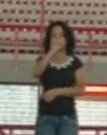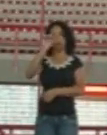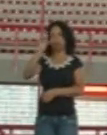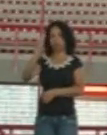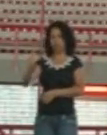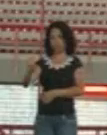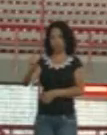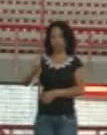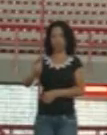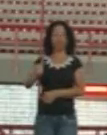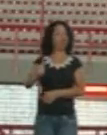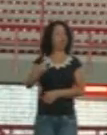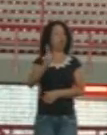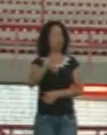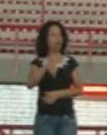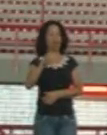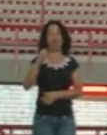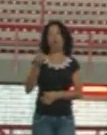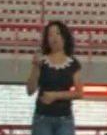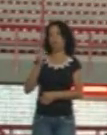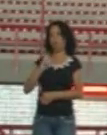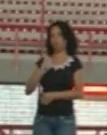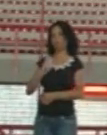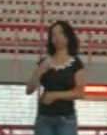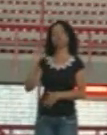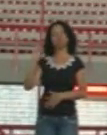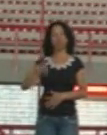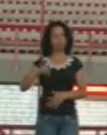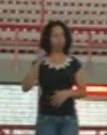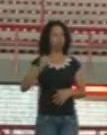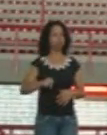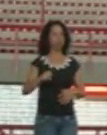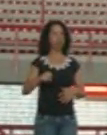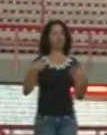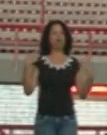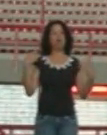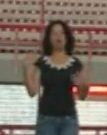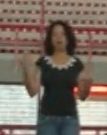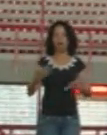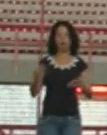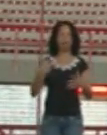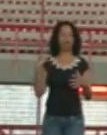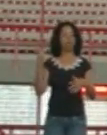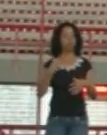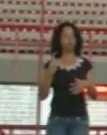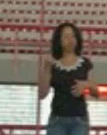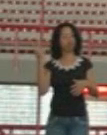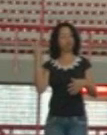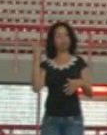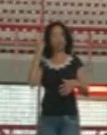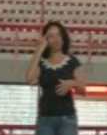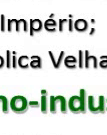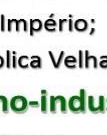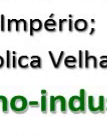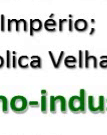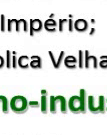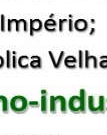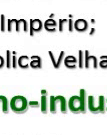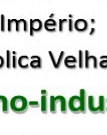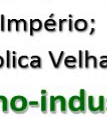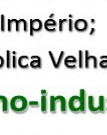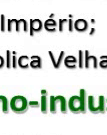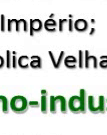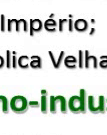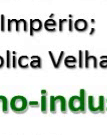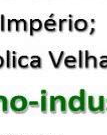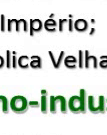administrativa. É ou não é? É. Vamos analisar isso na história do Brasil. Pensa comigo.